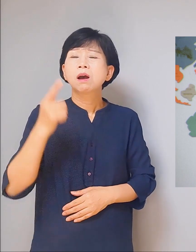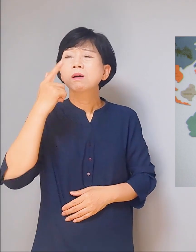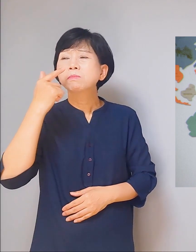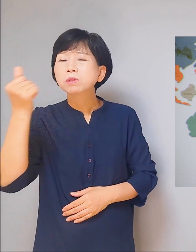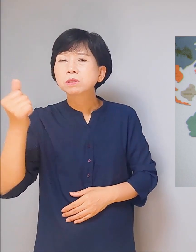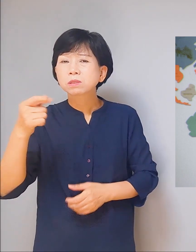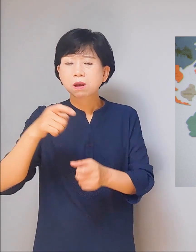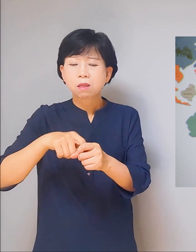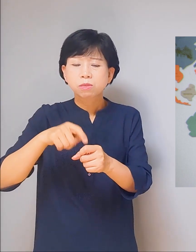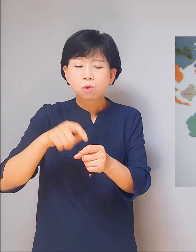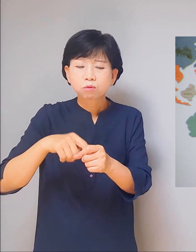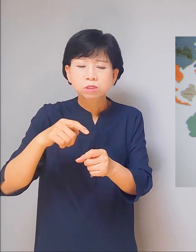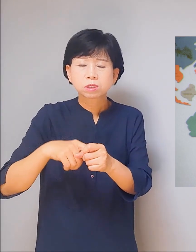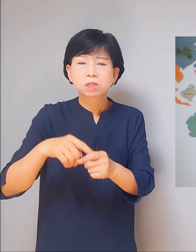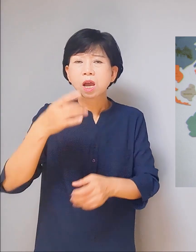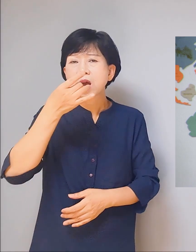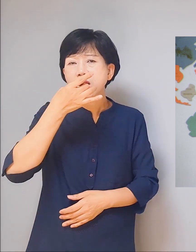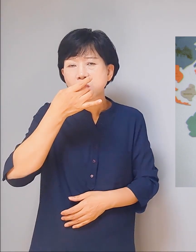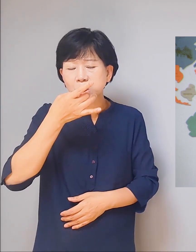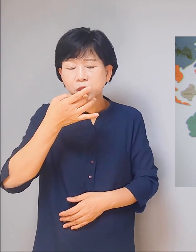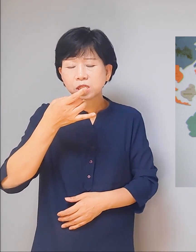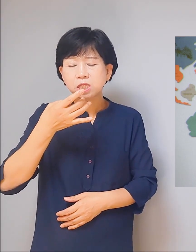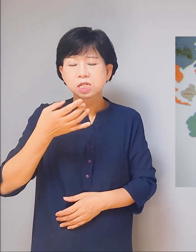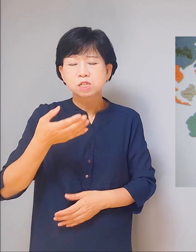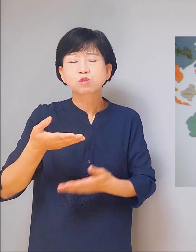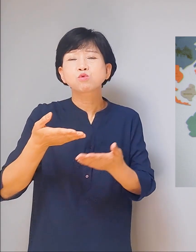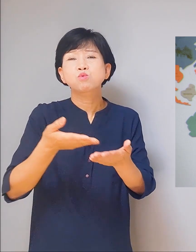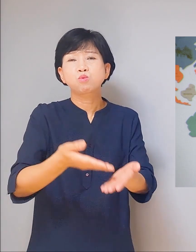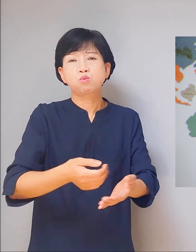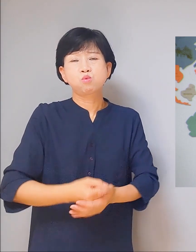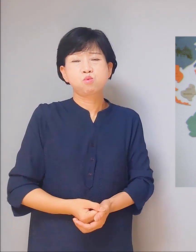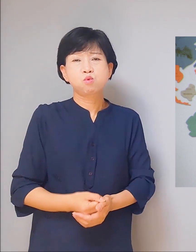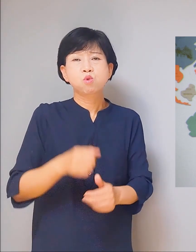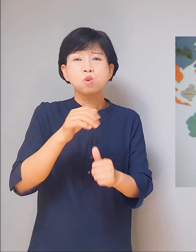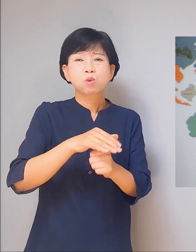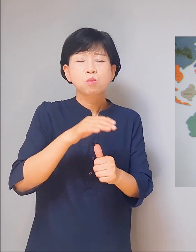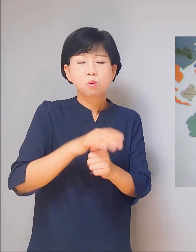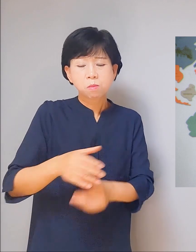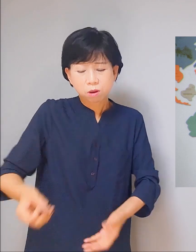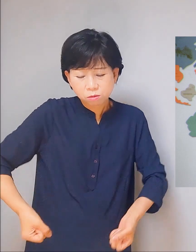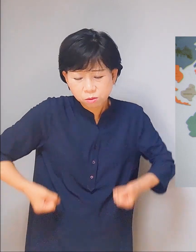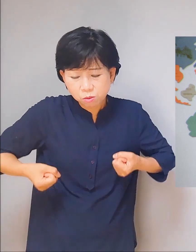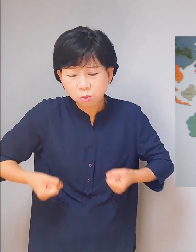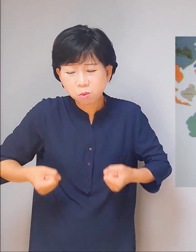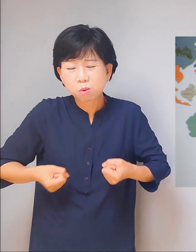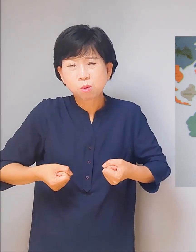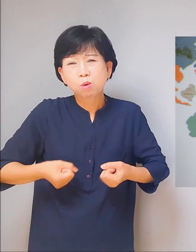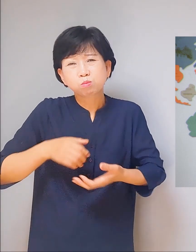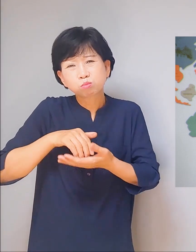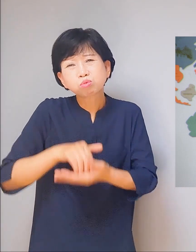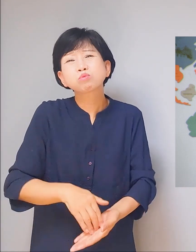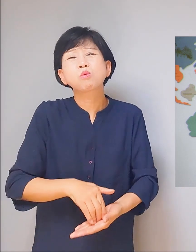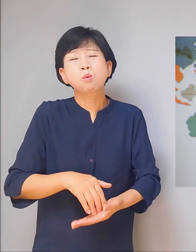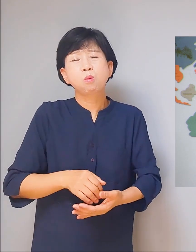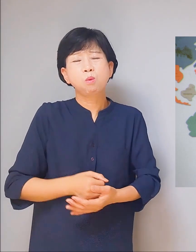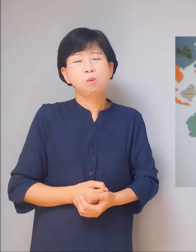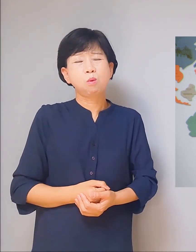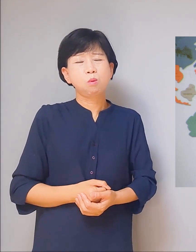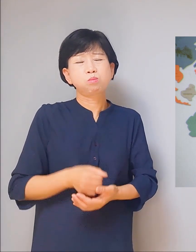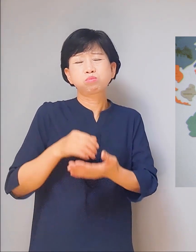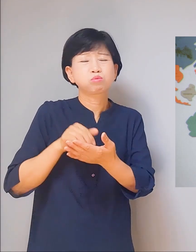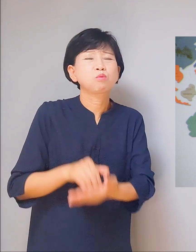떡 10덩이를 들려서 보냅니다. 어린 다윗이 들고 가기에는 사실 역부족입니다. 무거워도